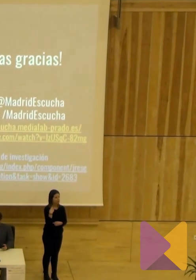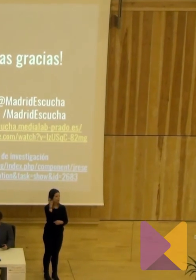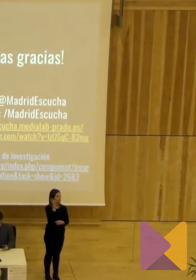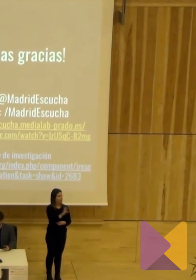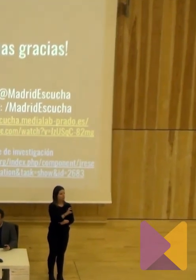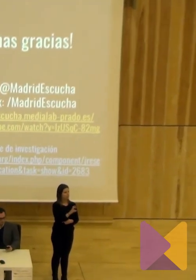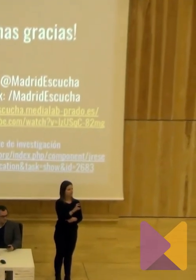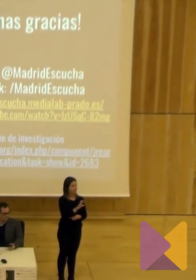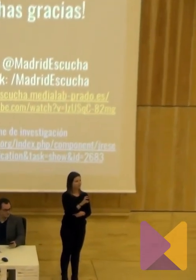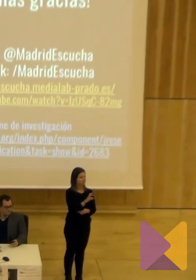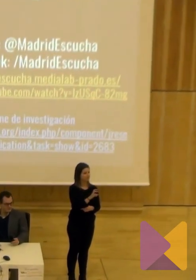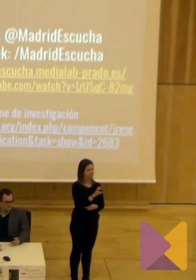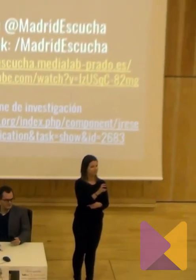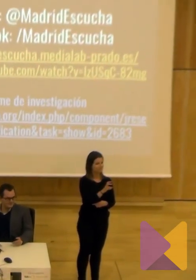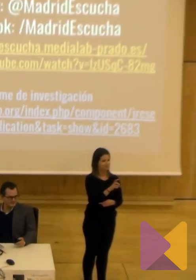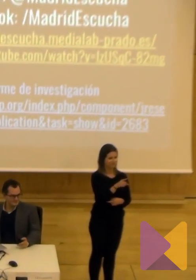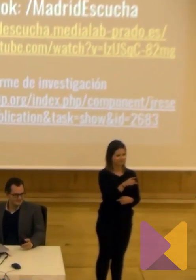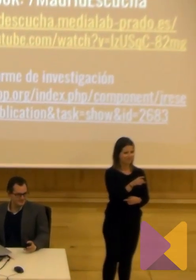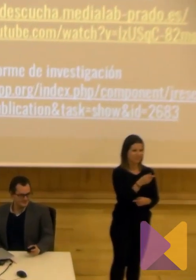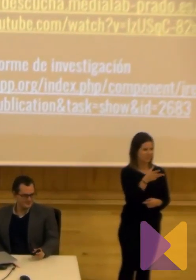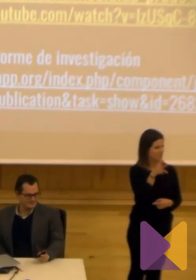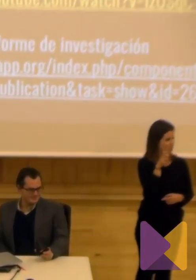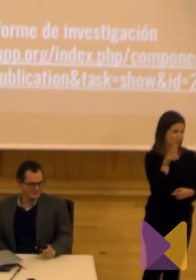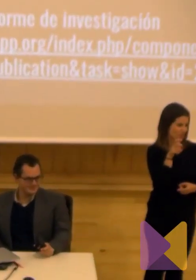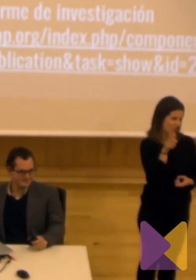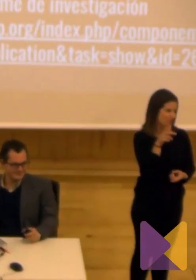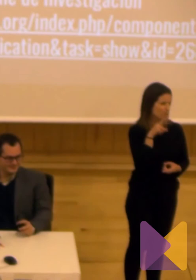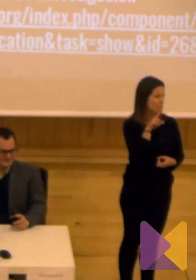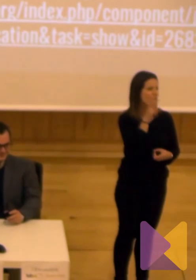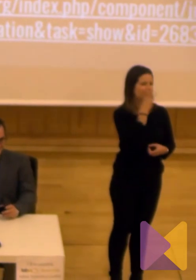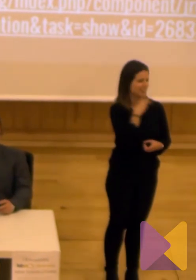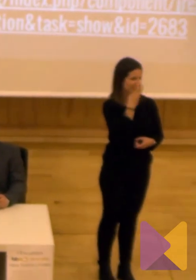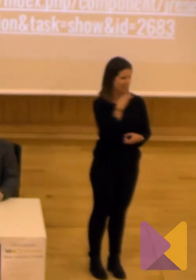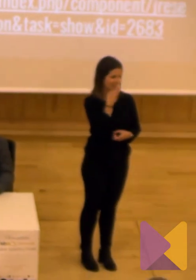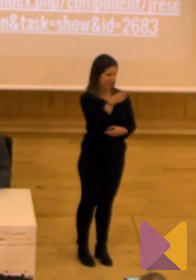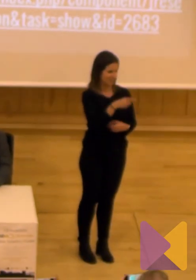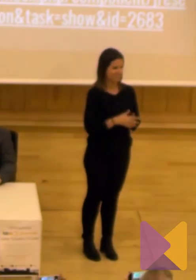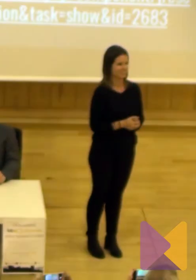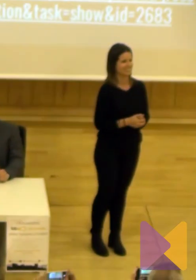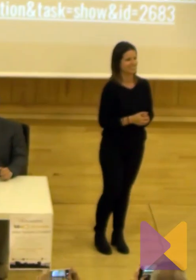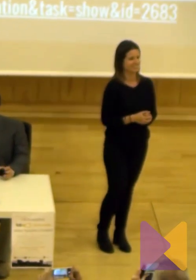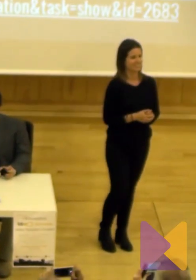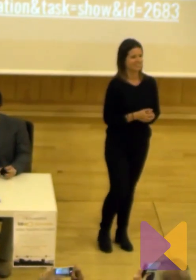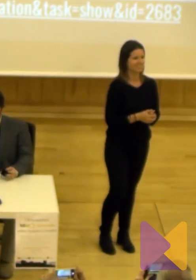vino hace como no te escucho pero te leo los gestos